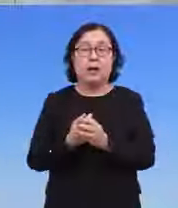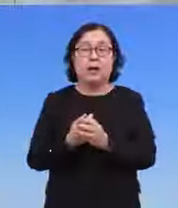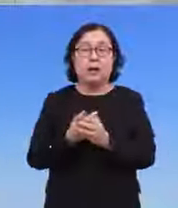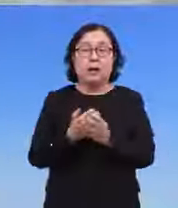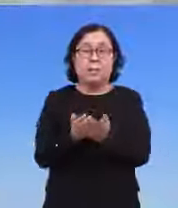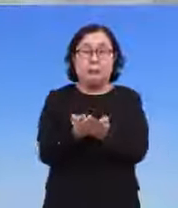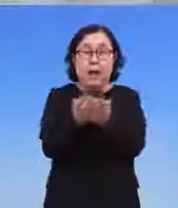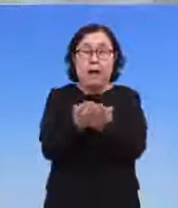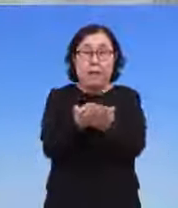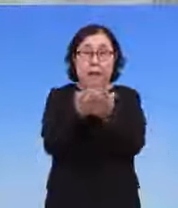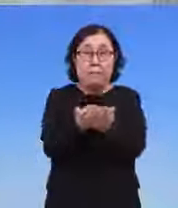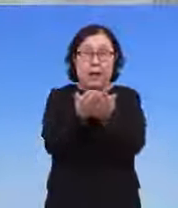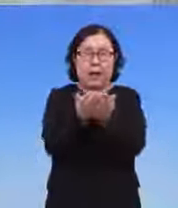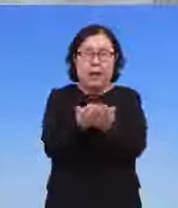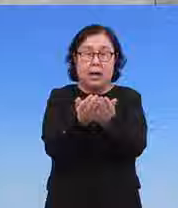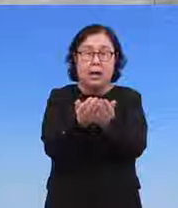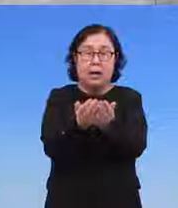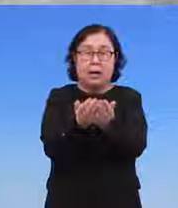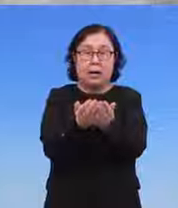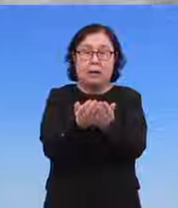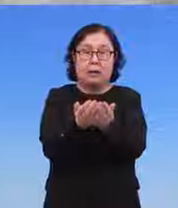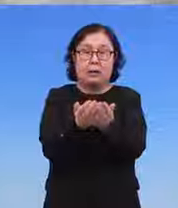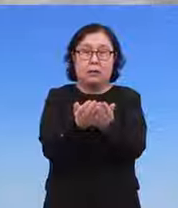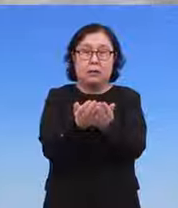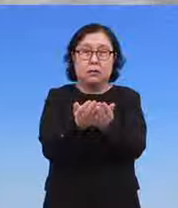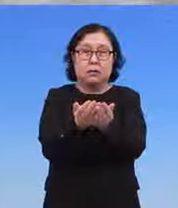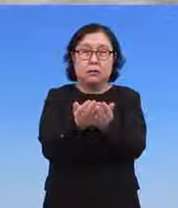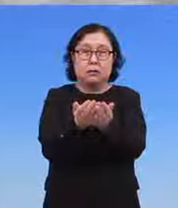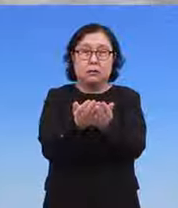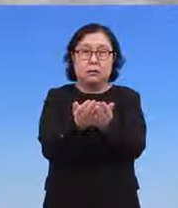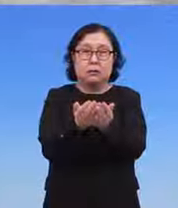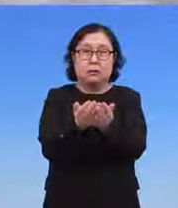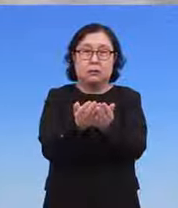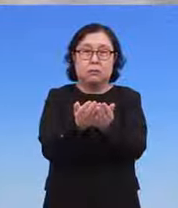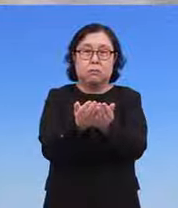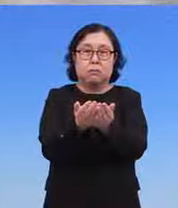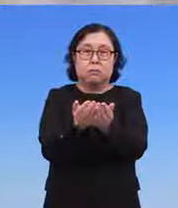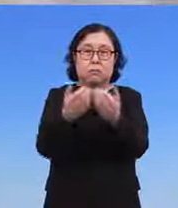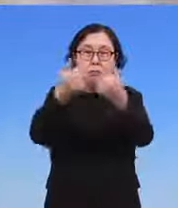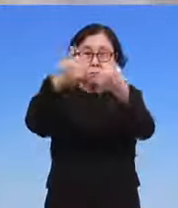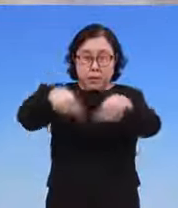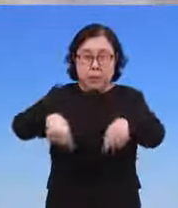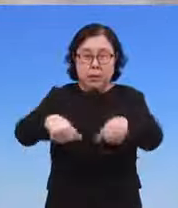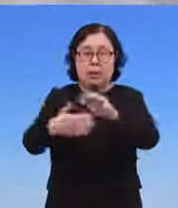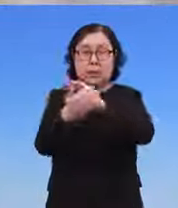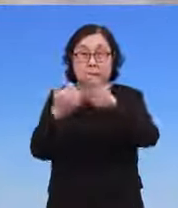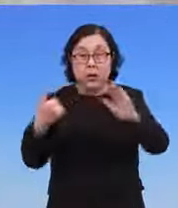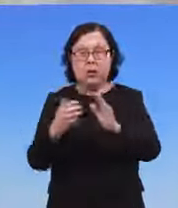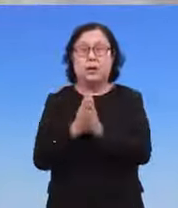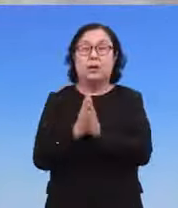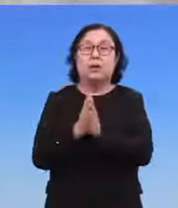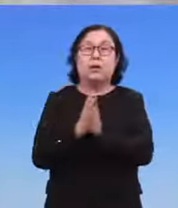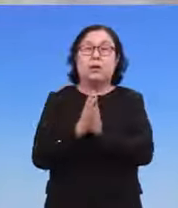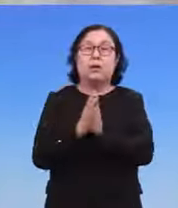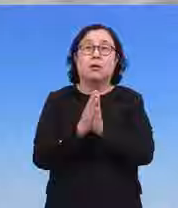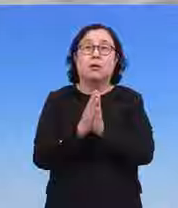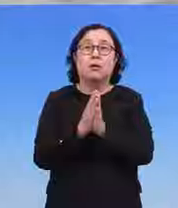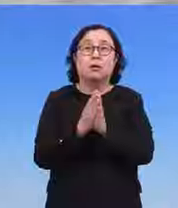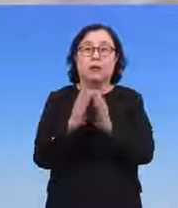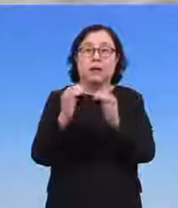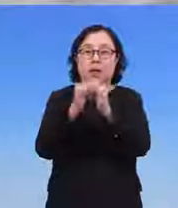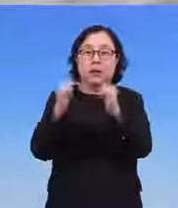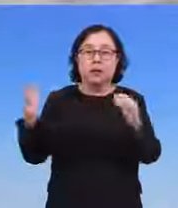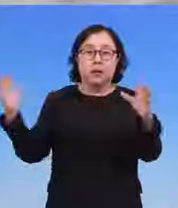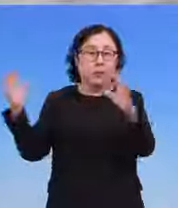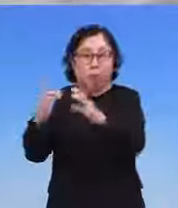사고가 나기 전에 배가 이렇게 찌그러져 가지고 사람들이 몰리기 전에는 몰림 현상이 없었습니다. 그럼